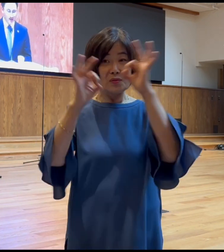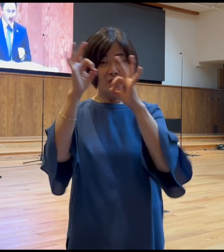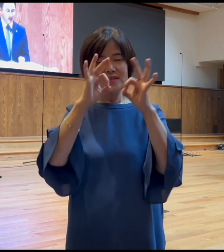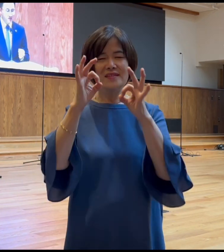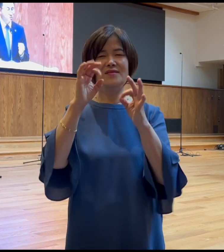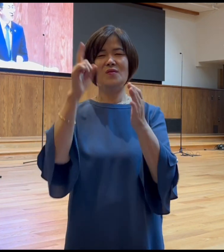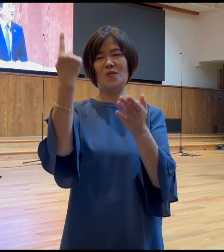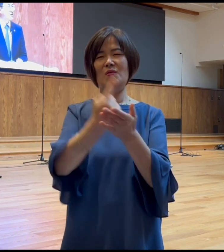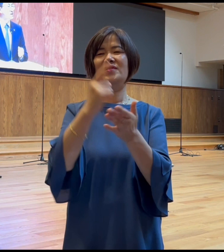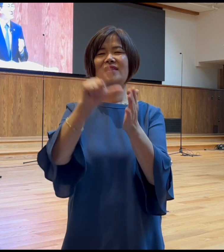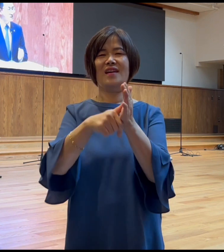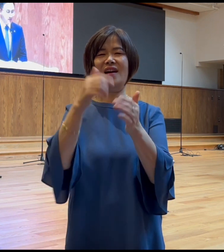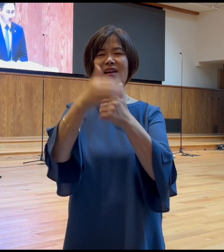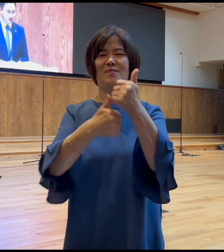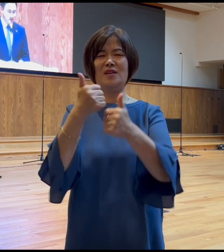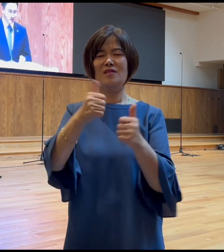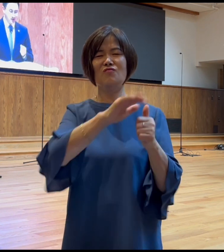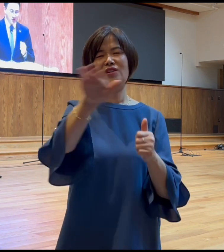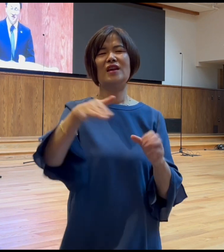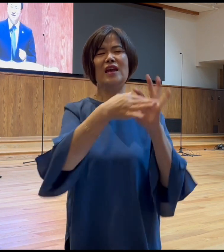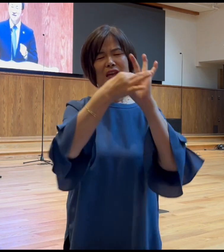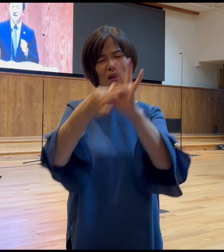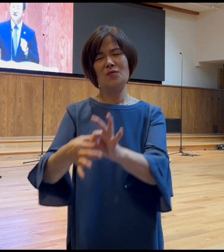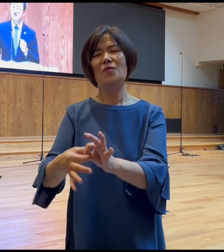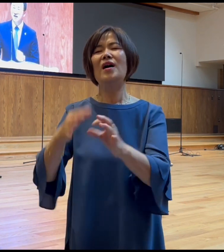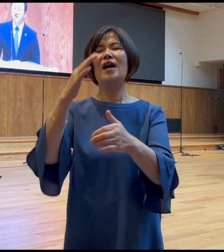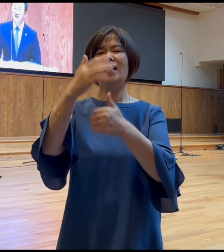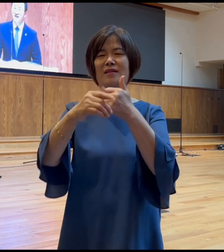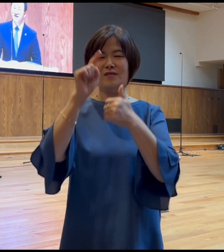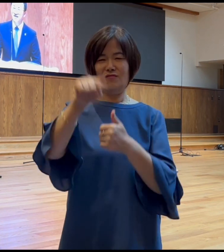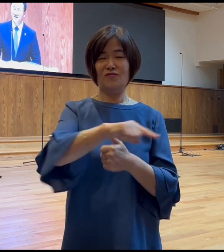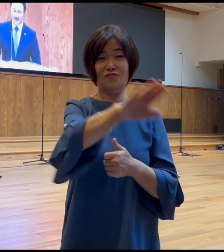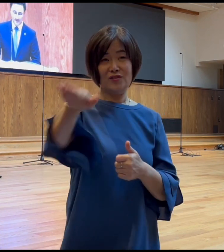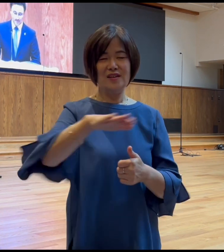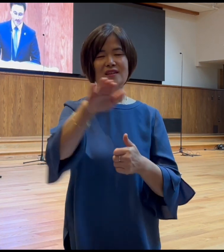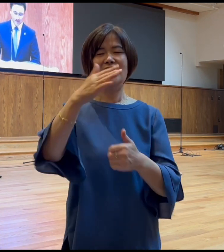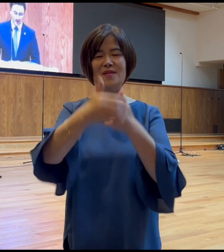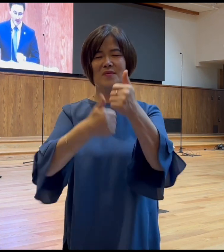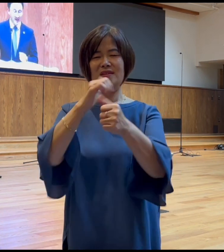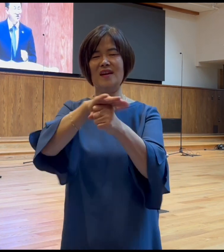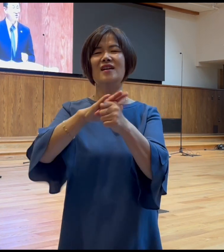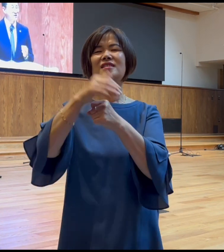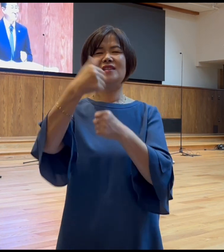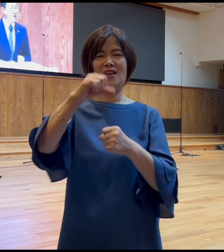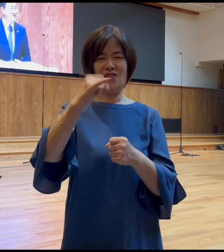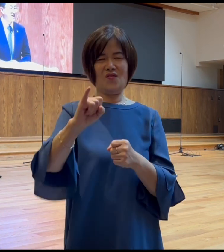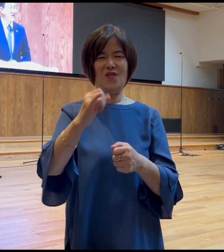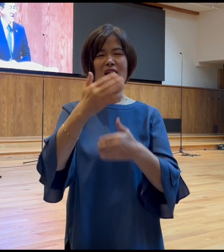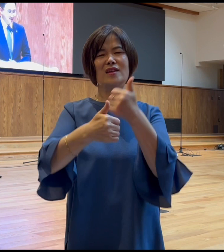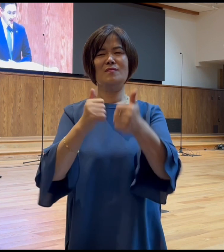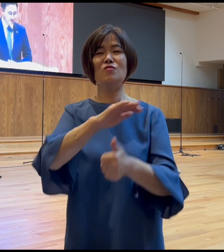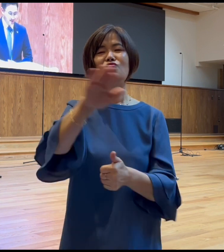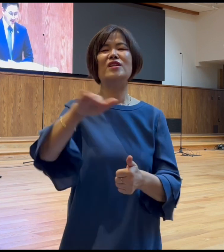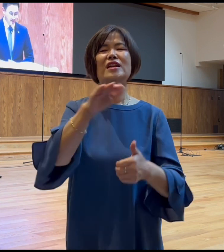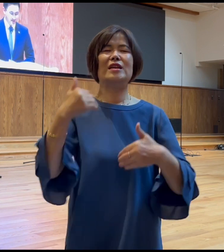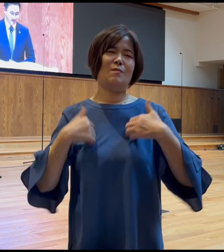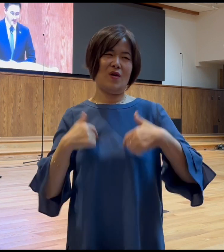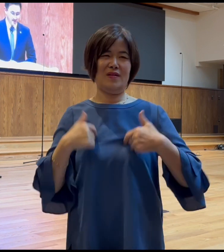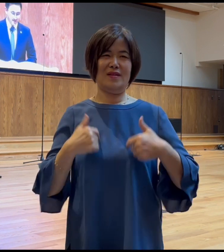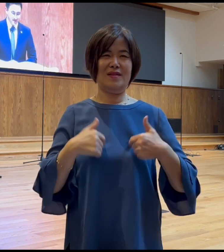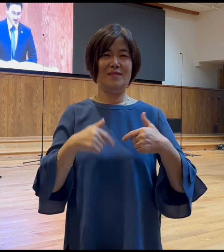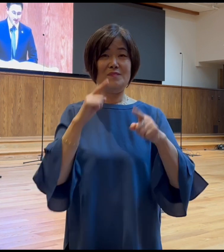때마다 하나님 우리에게 끊임없이 너는 내 사랑하는 자녀다, 내가 너를 기뻐한다 말씀하십니다.